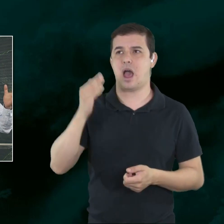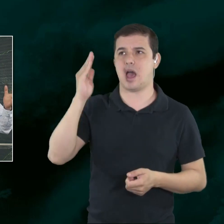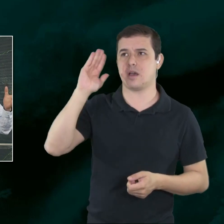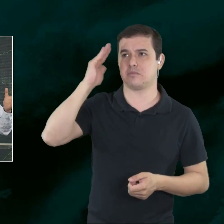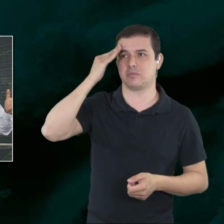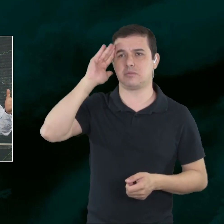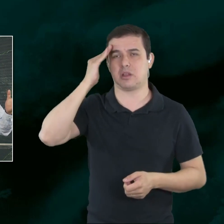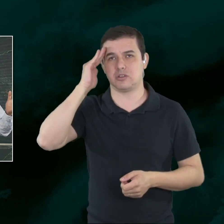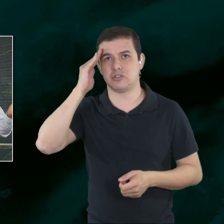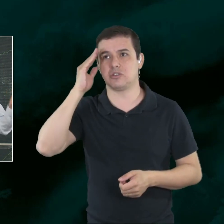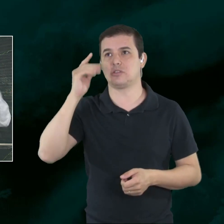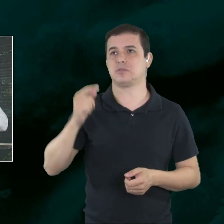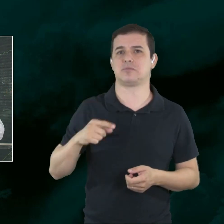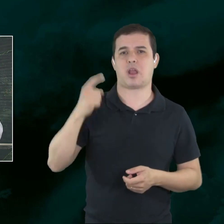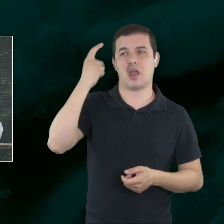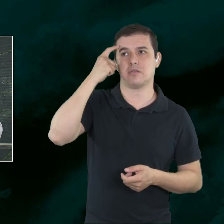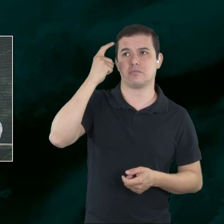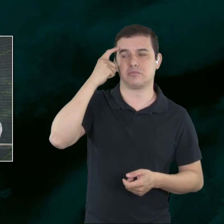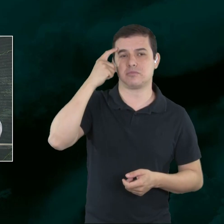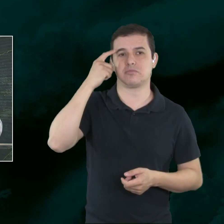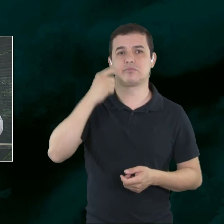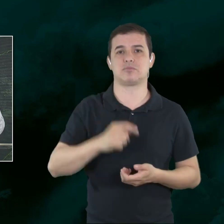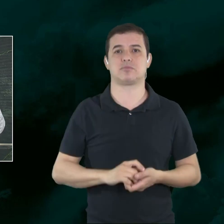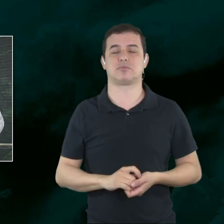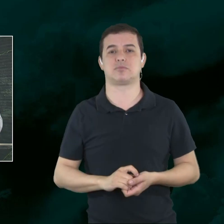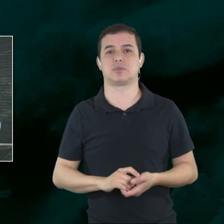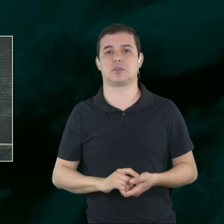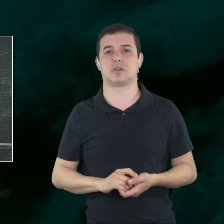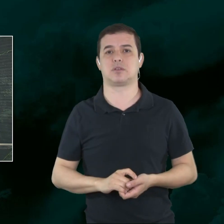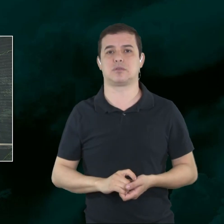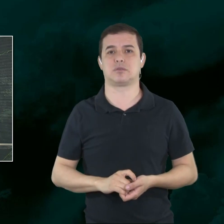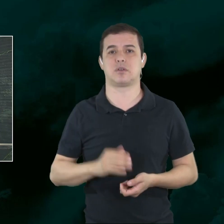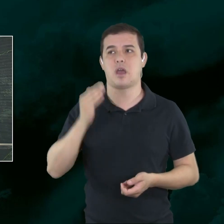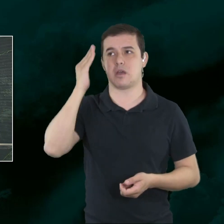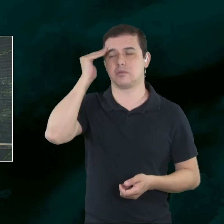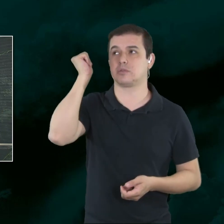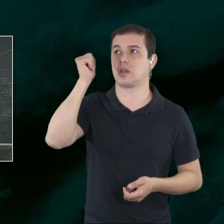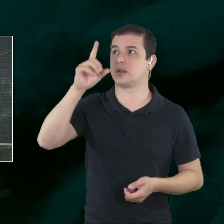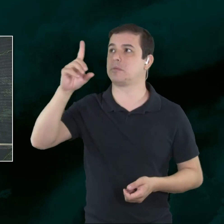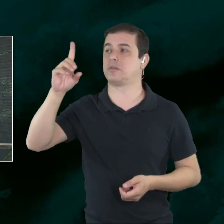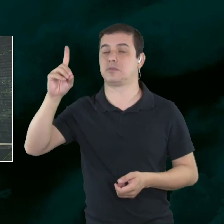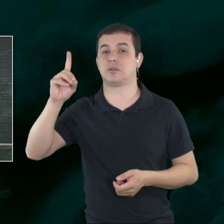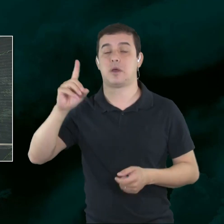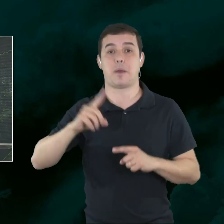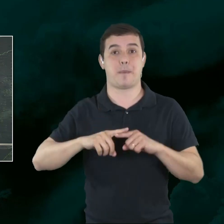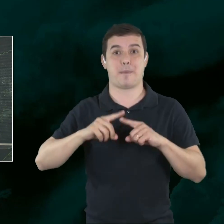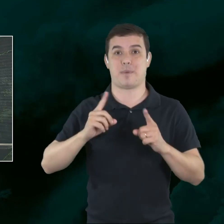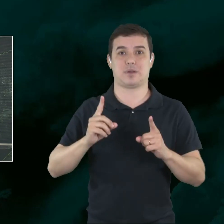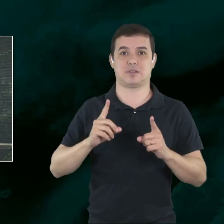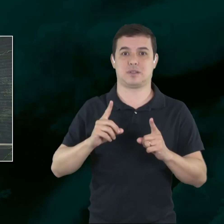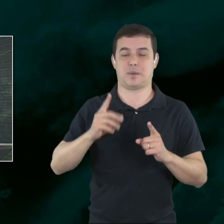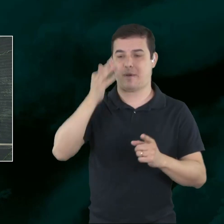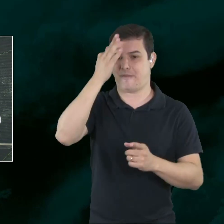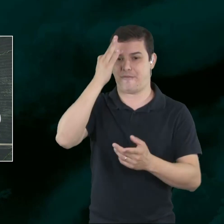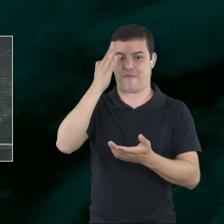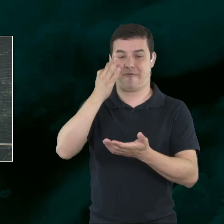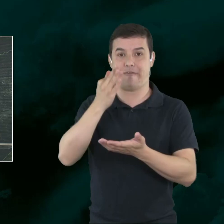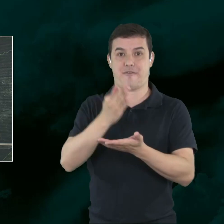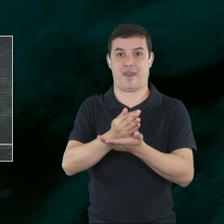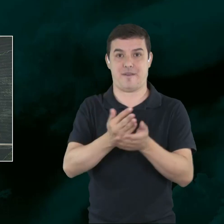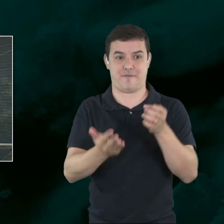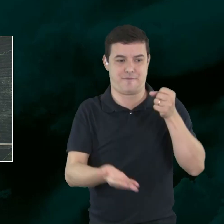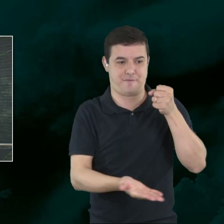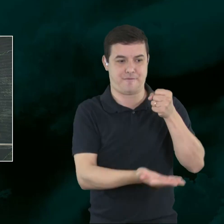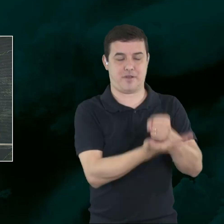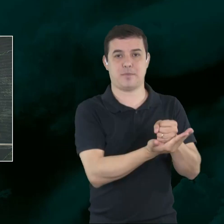coisas, mas não tem nada consolidado. Mas Deus quer consolidar Ele mesmo com a verdade em você. Aí você não